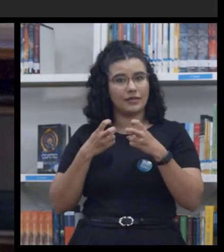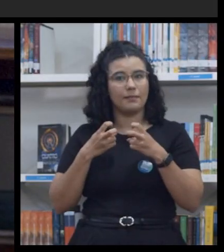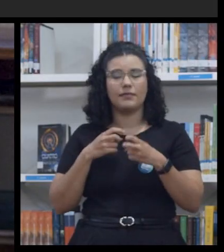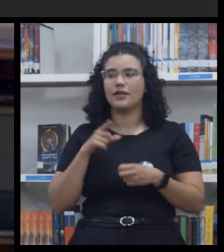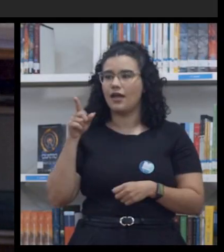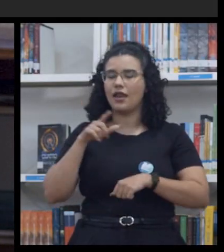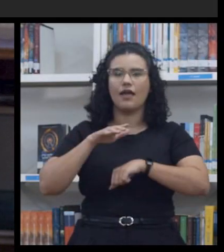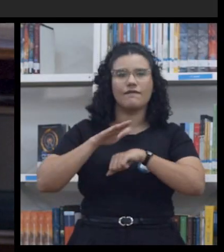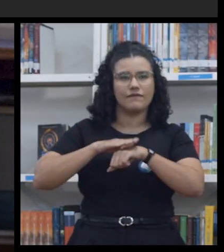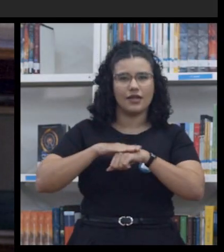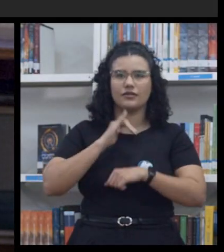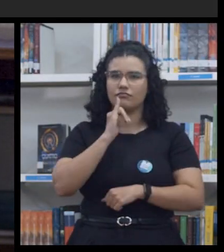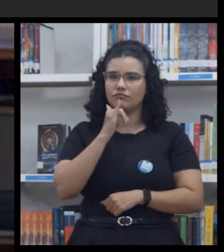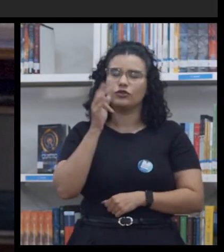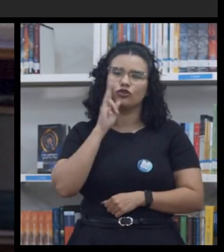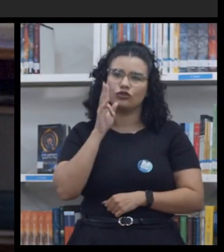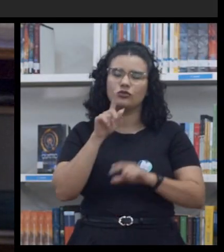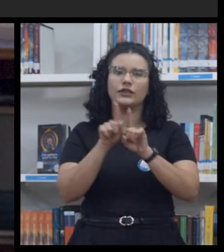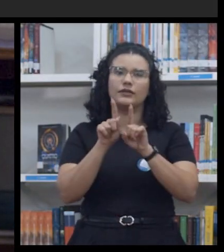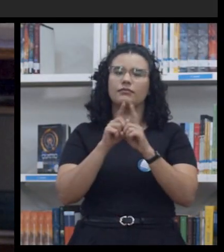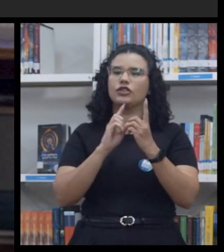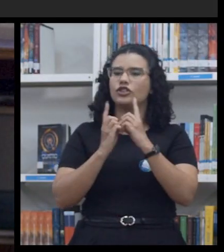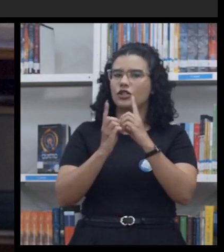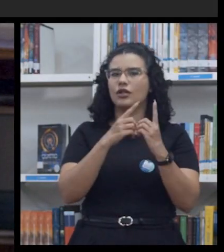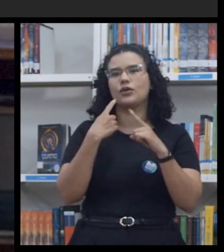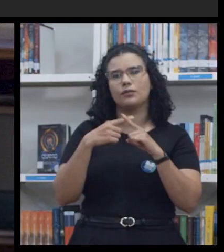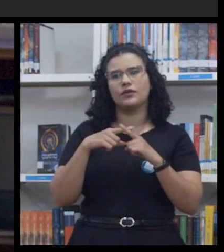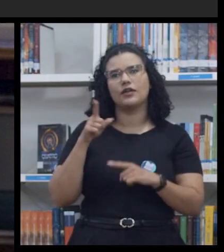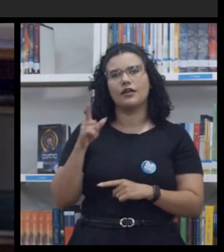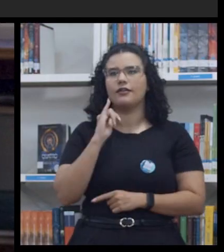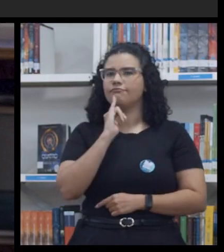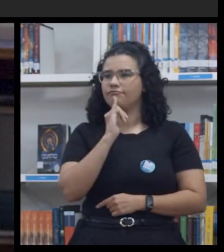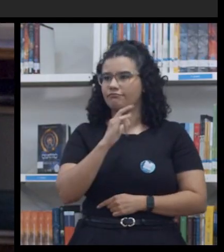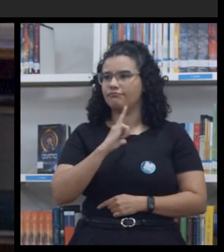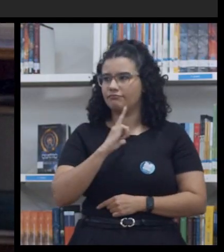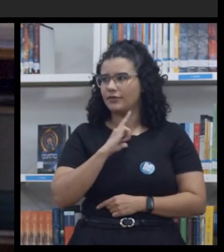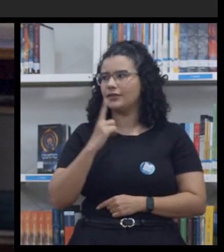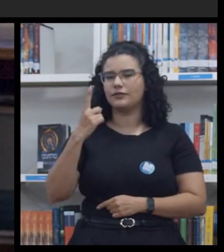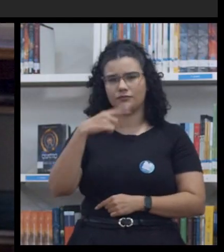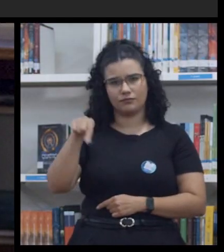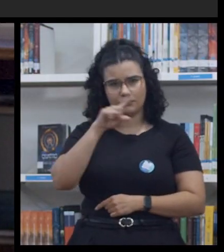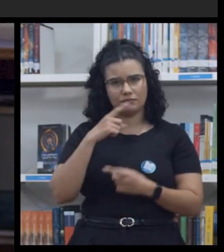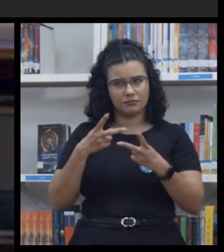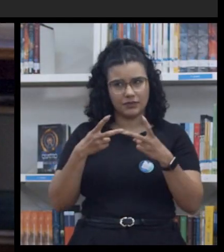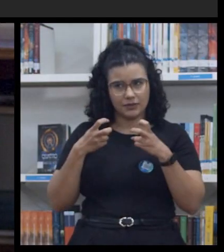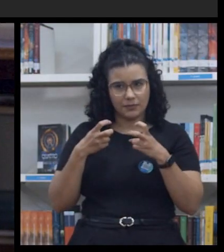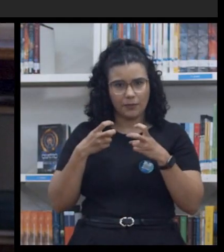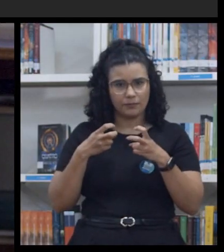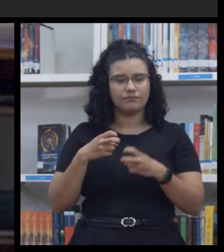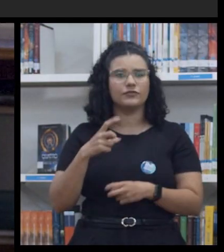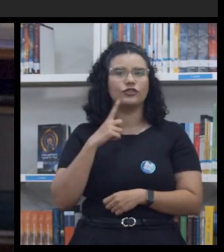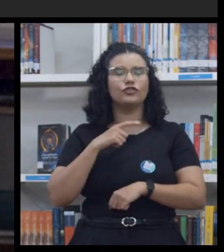feito a narrativa e o diálogo, porque ela falava com a cachorrinha. Vocês perceberam isso?